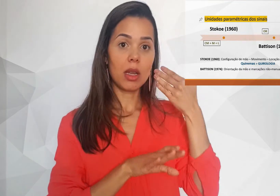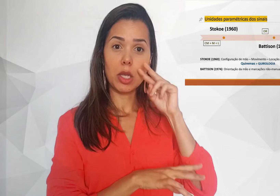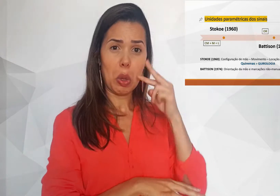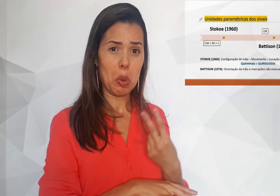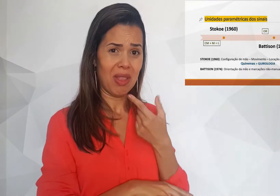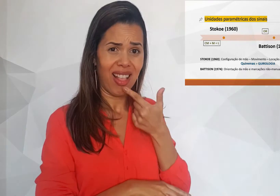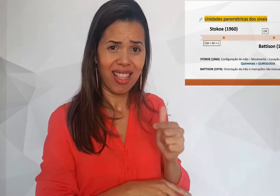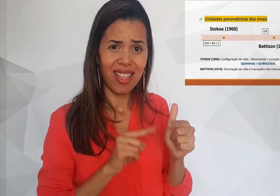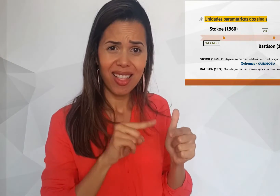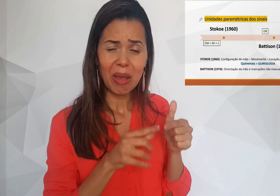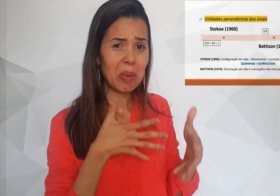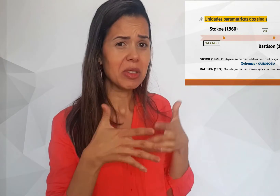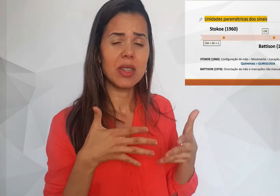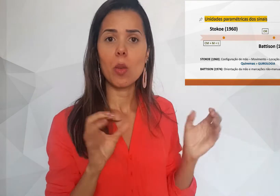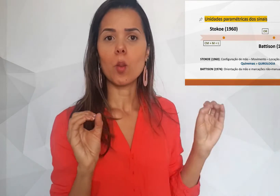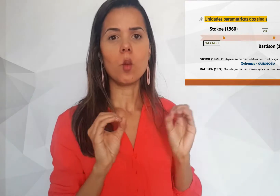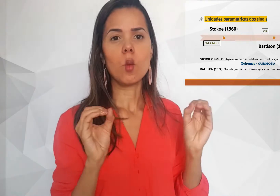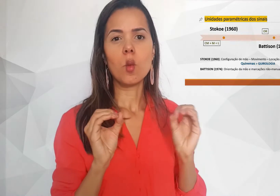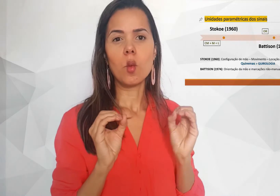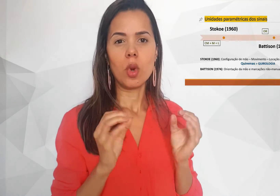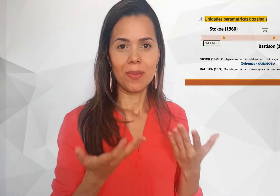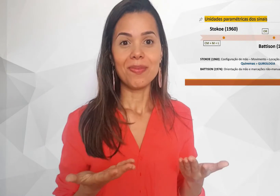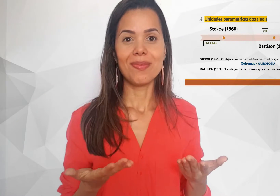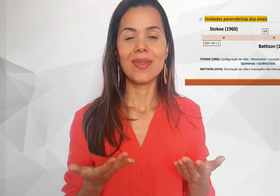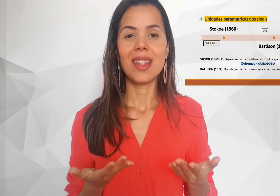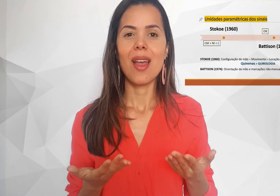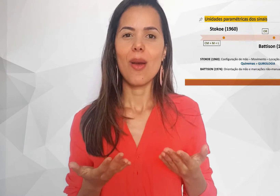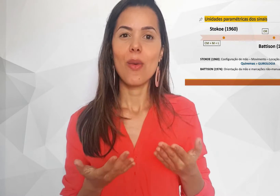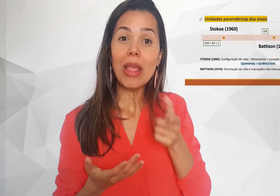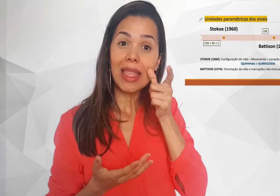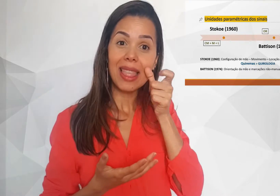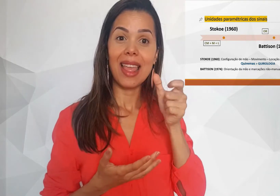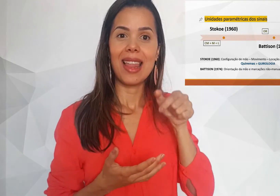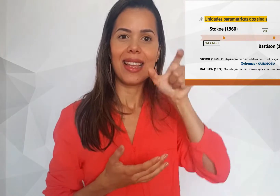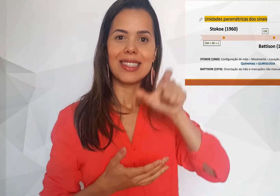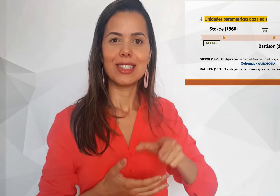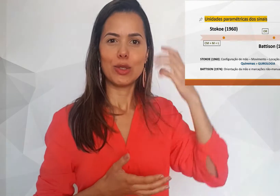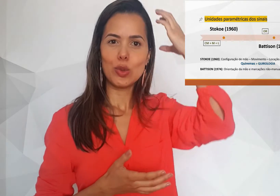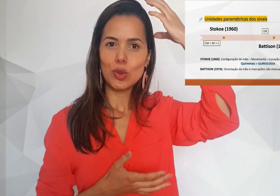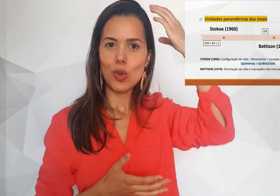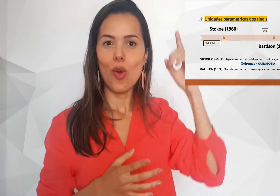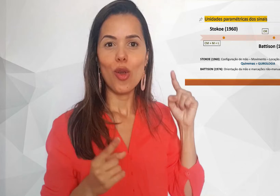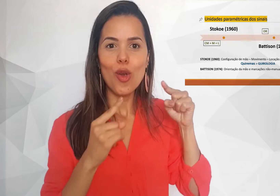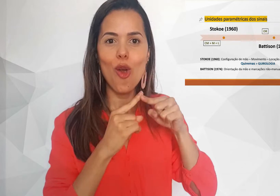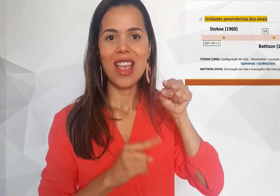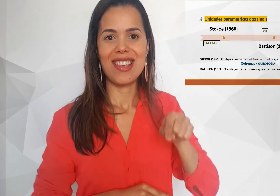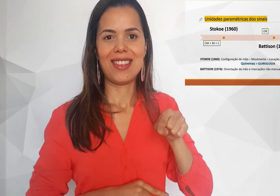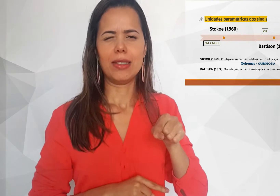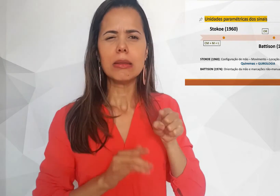não se tinha esse reconhecimento das línguas de sinais enquanto sistemas naturais. Então, basicamente, o Stokely começa a fazer